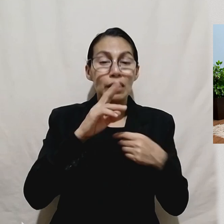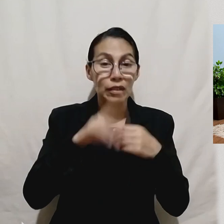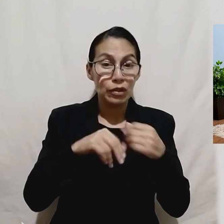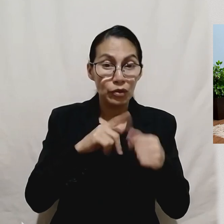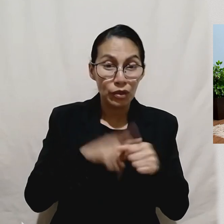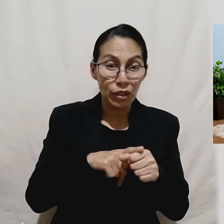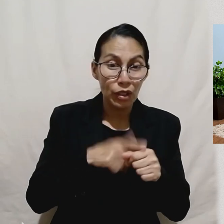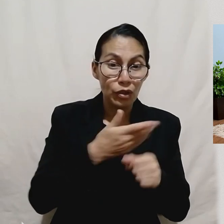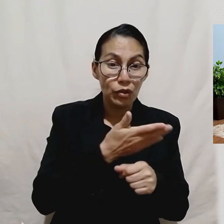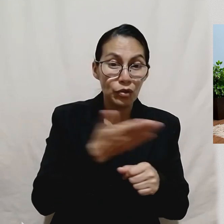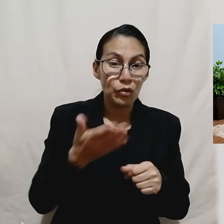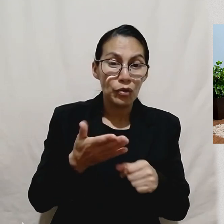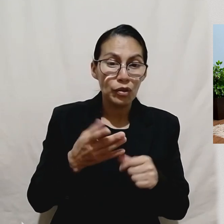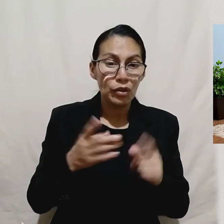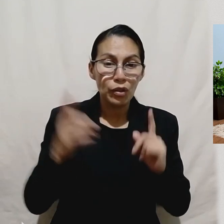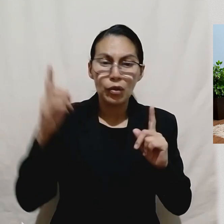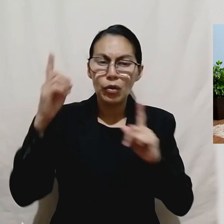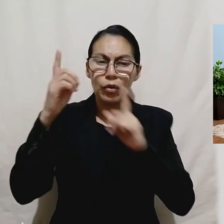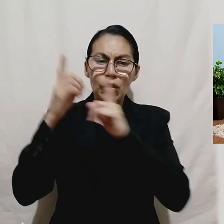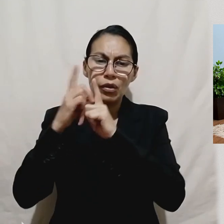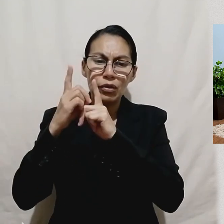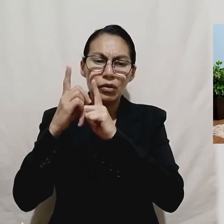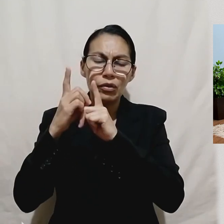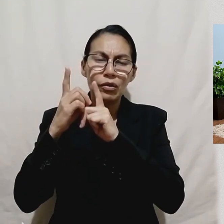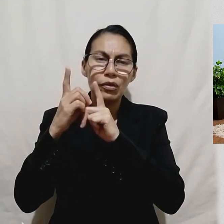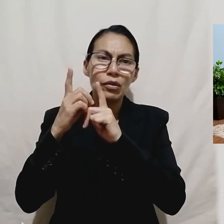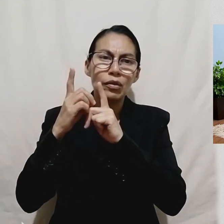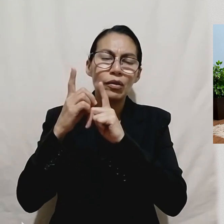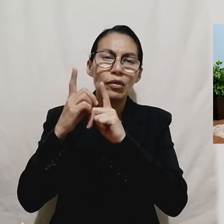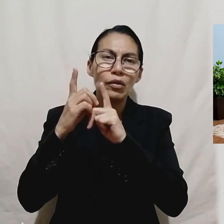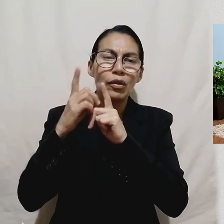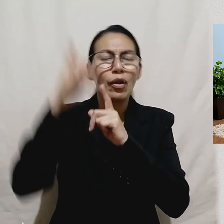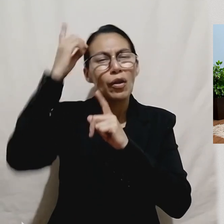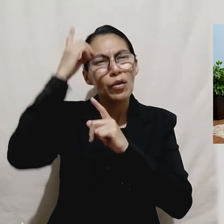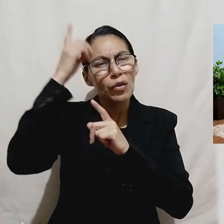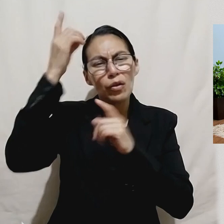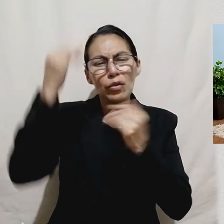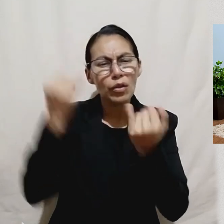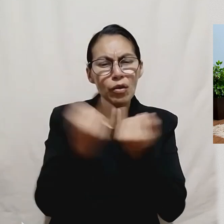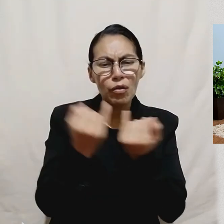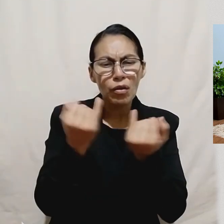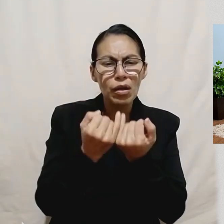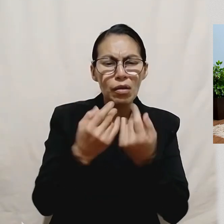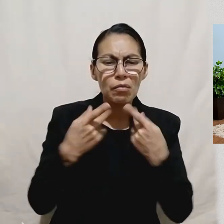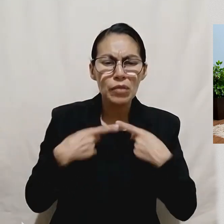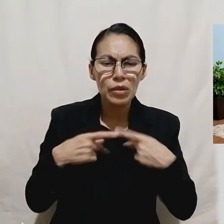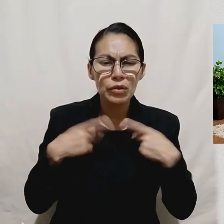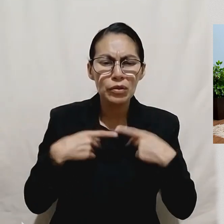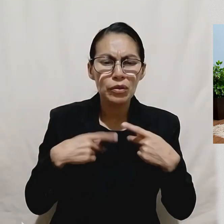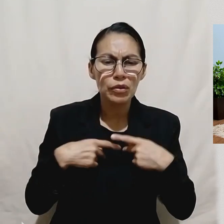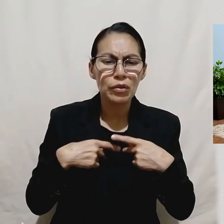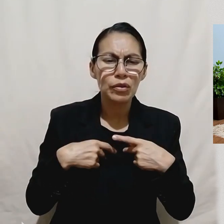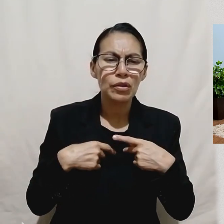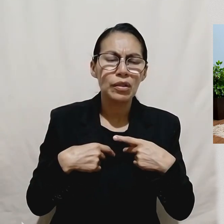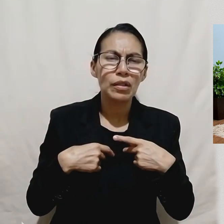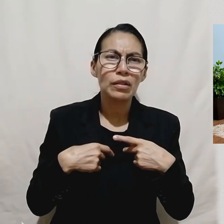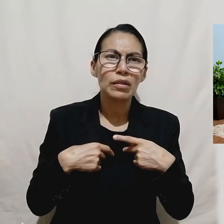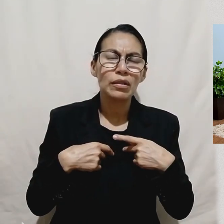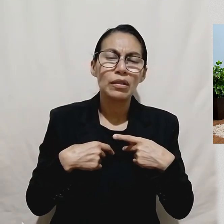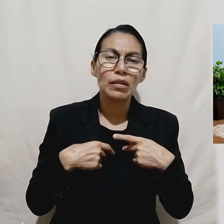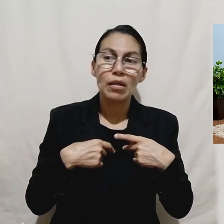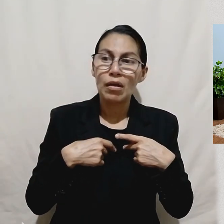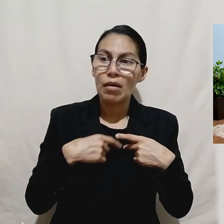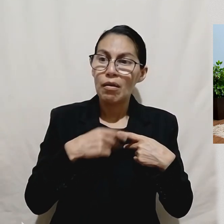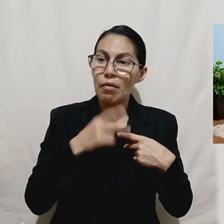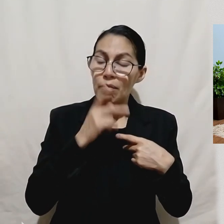en la naturaleza te viste envuelta en la presencia de Dios Dios también envía gente con